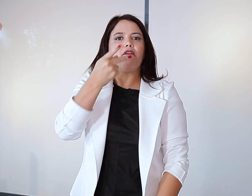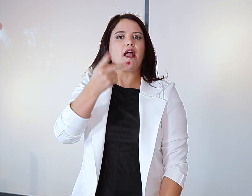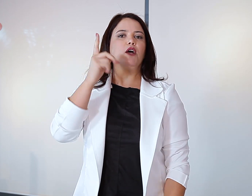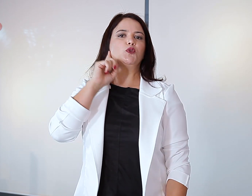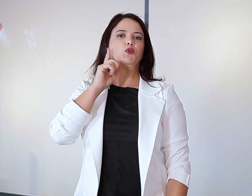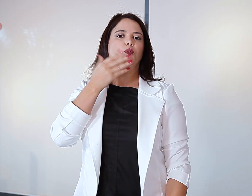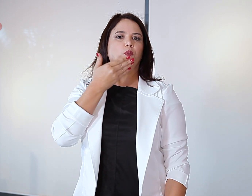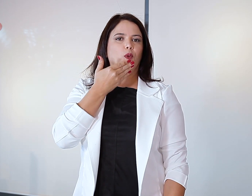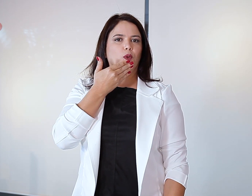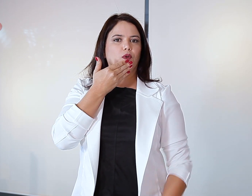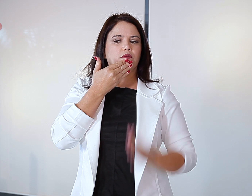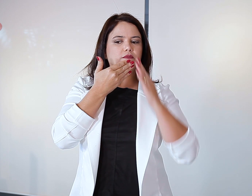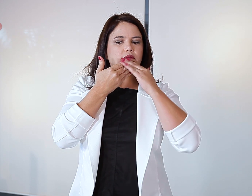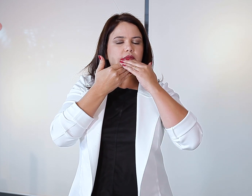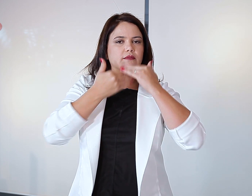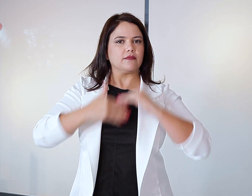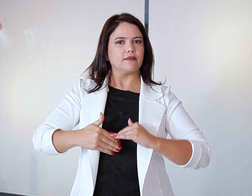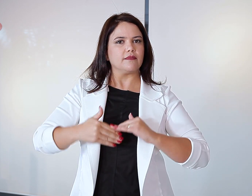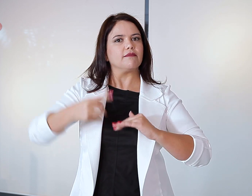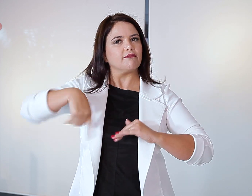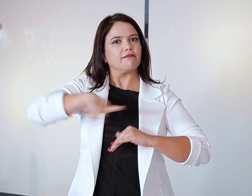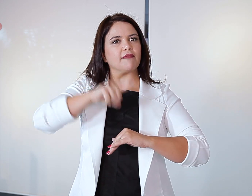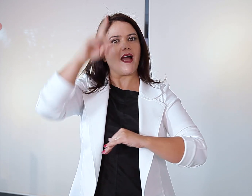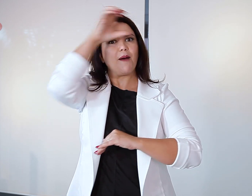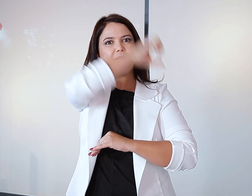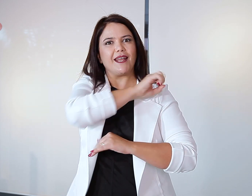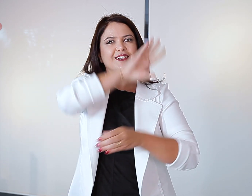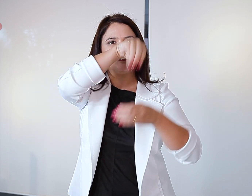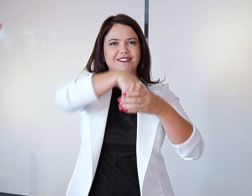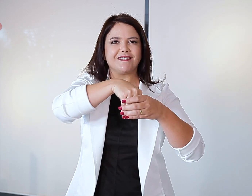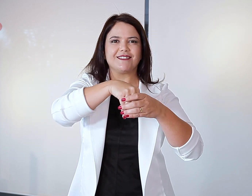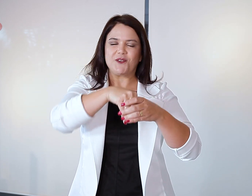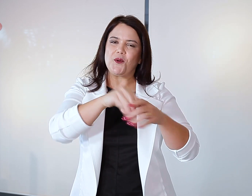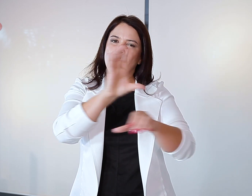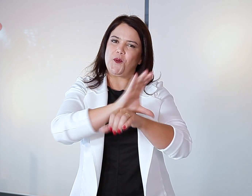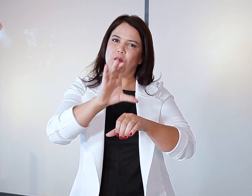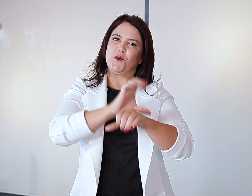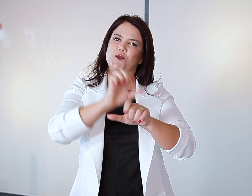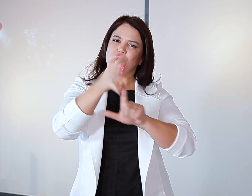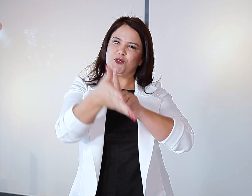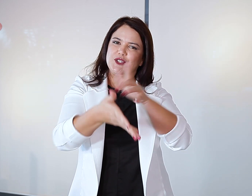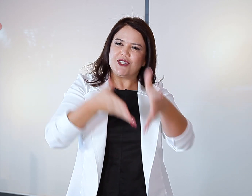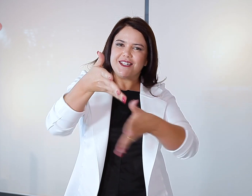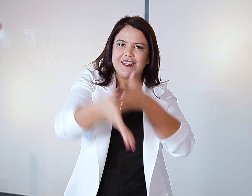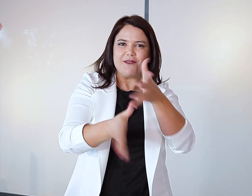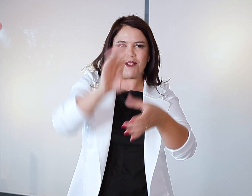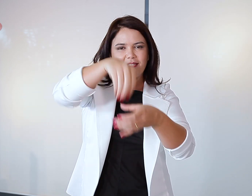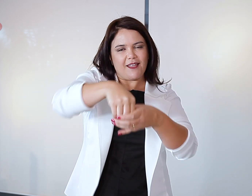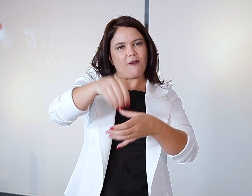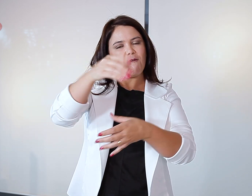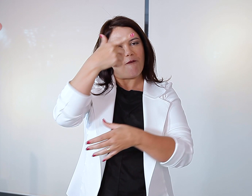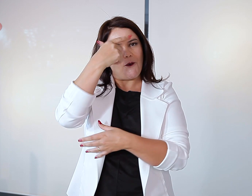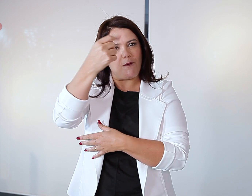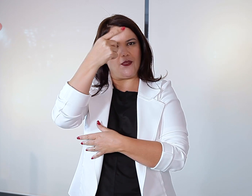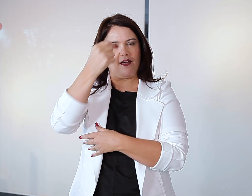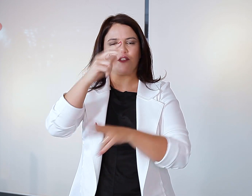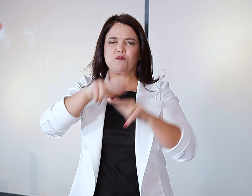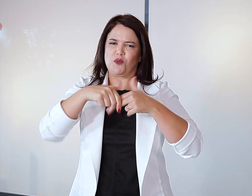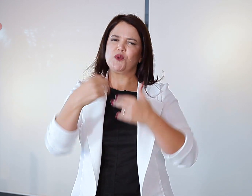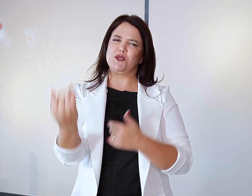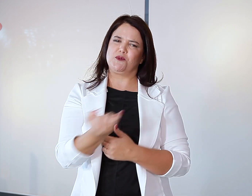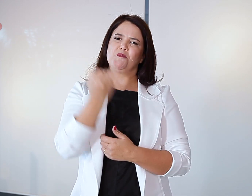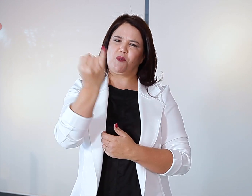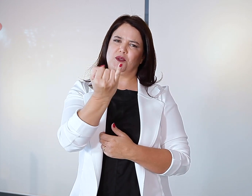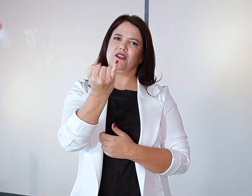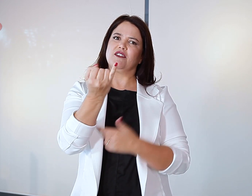Então nós temos retirado também as palavras surdo-mudo. Não é surdo-mudo, ele se comunica por meio da língua de sinais. Então